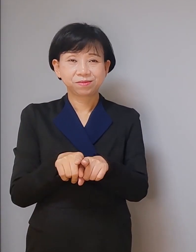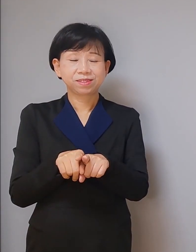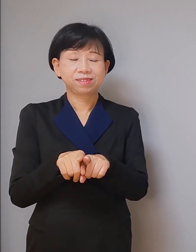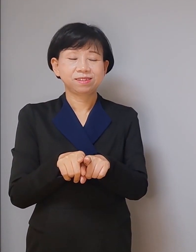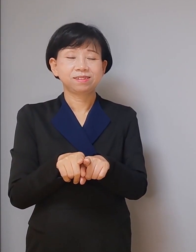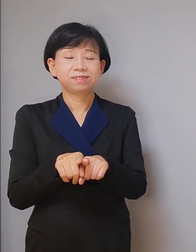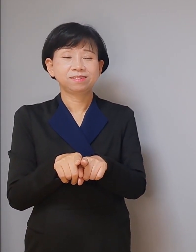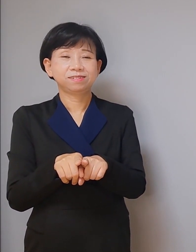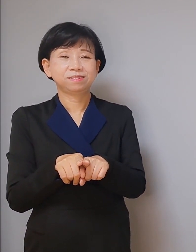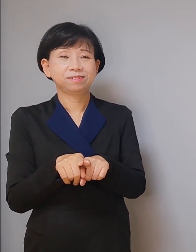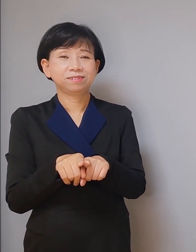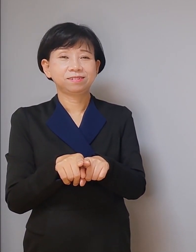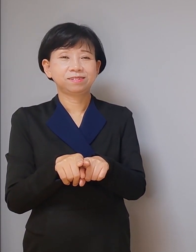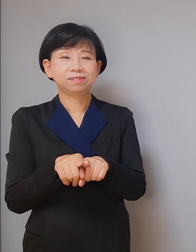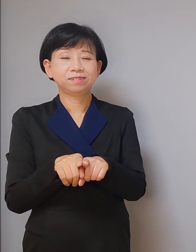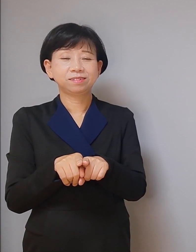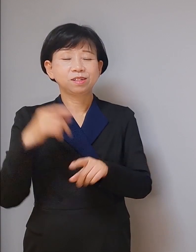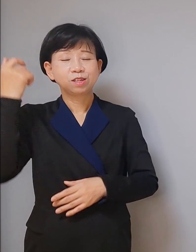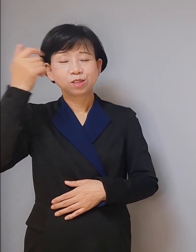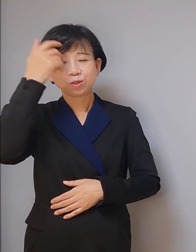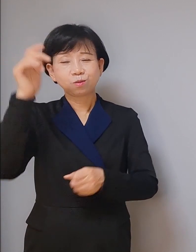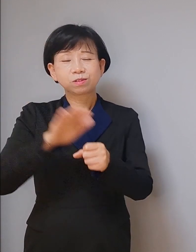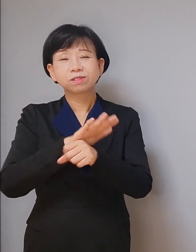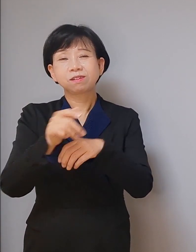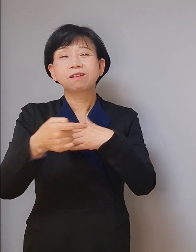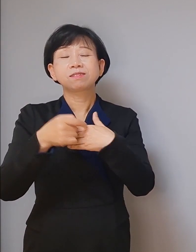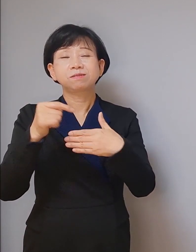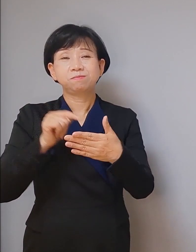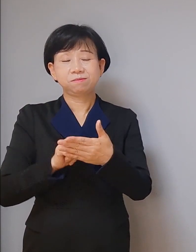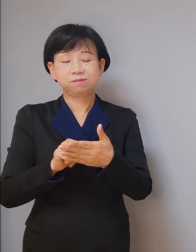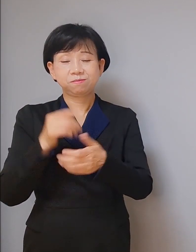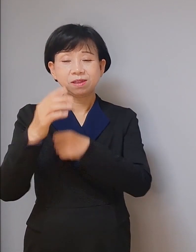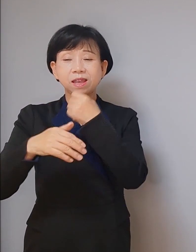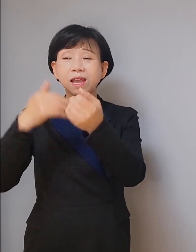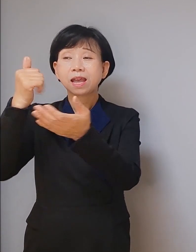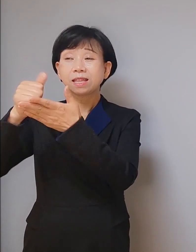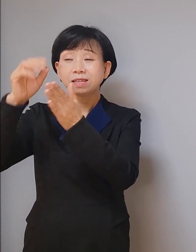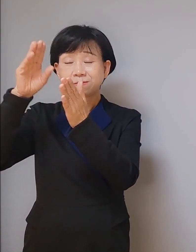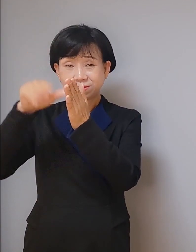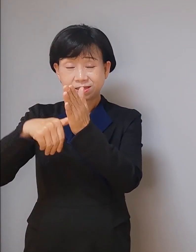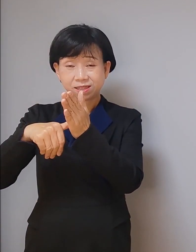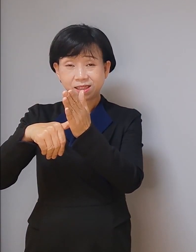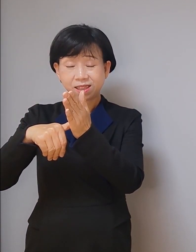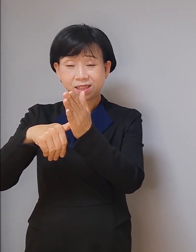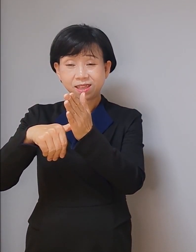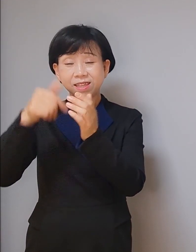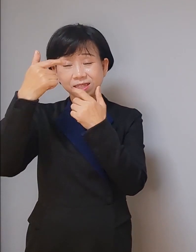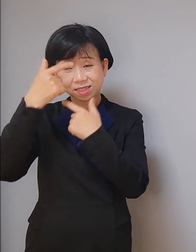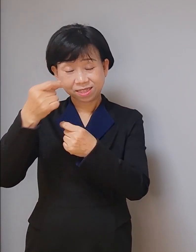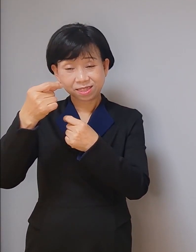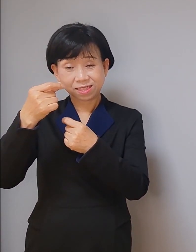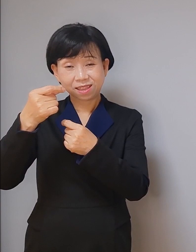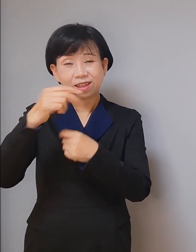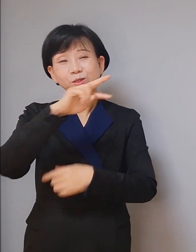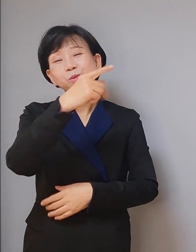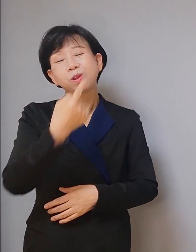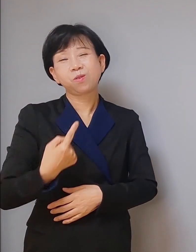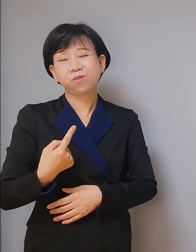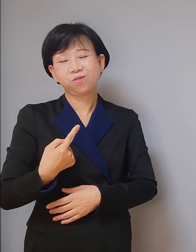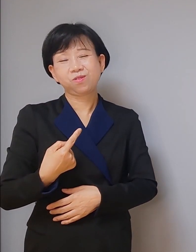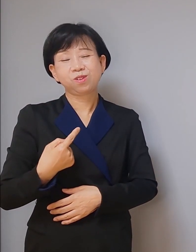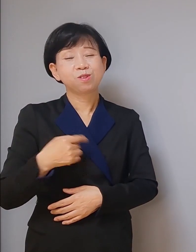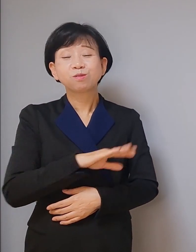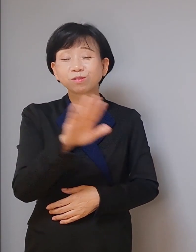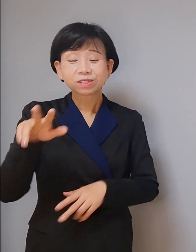함께 더불어서 그 영혼을 사랑하는 마음으로 하나님의 때가 돼야 주께 돌아오잖아요. 우리는 알 수 없지만